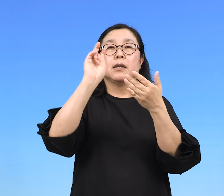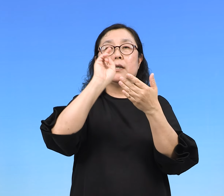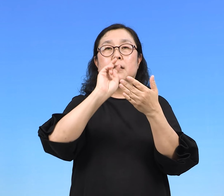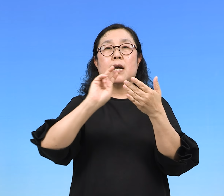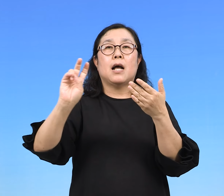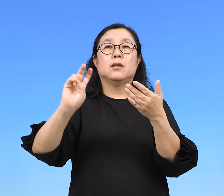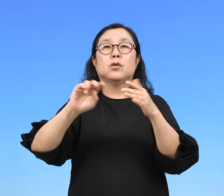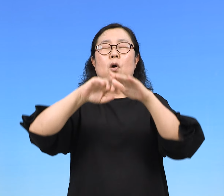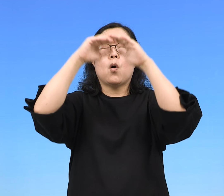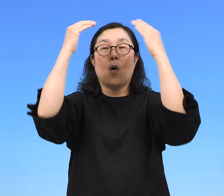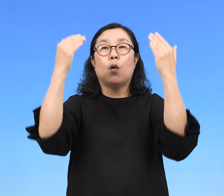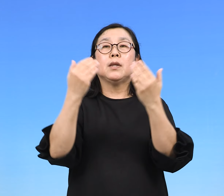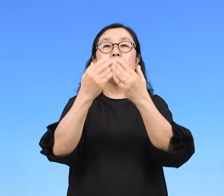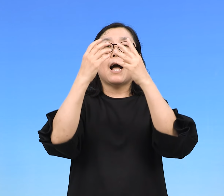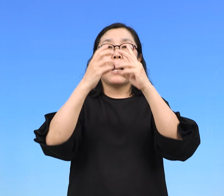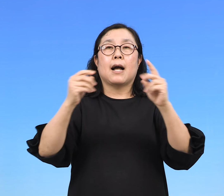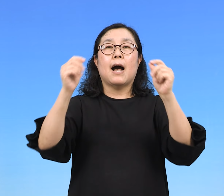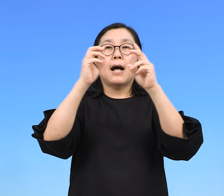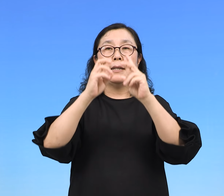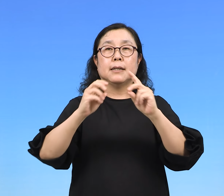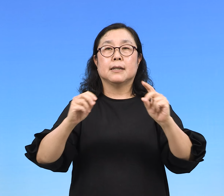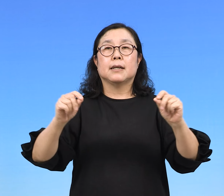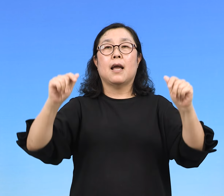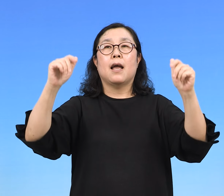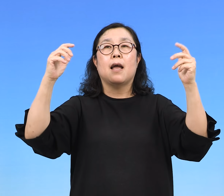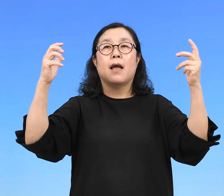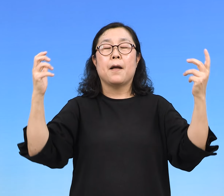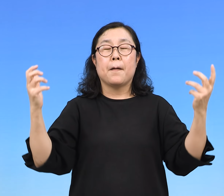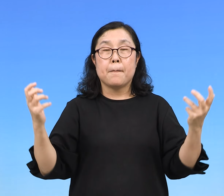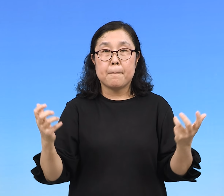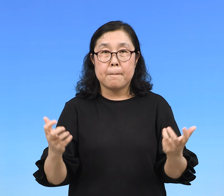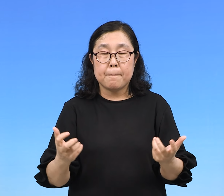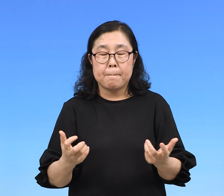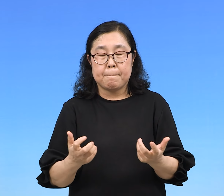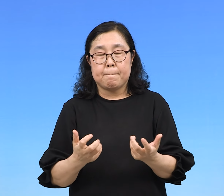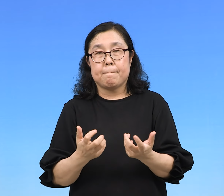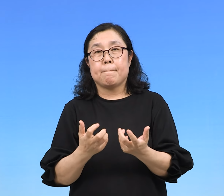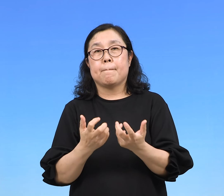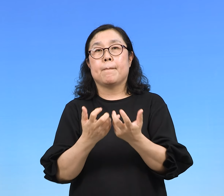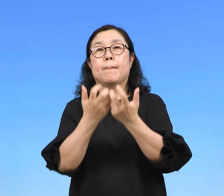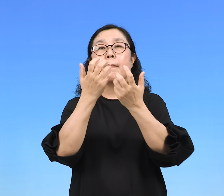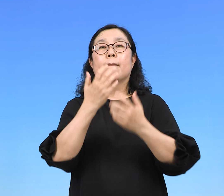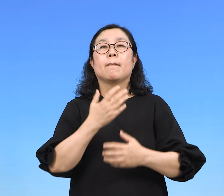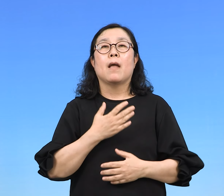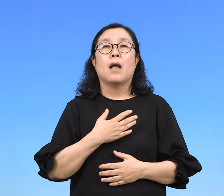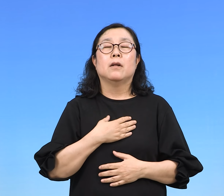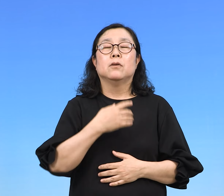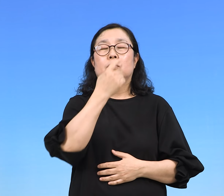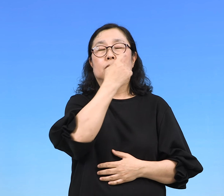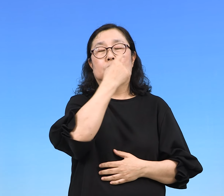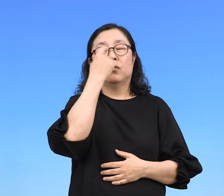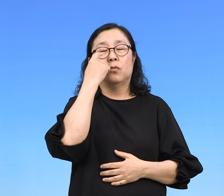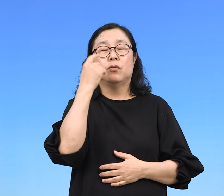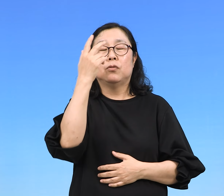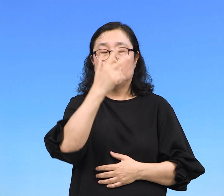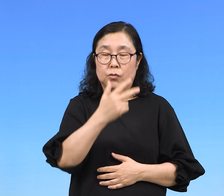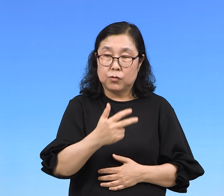그 찬송 온 땅 가득해. 여러분, 영안을 여시고 내